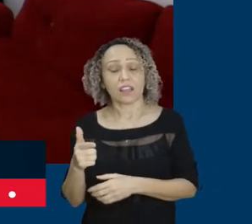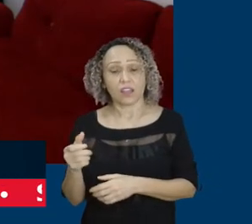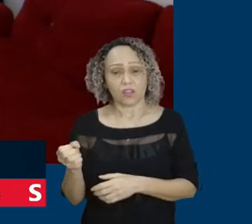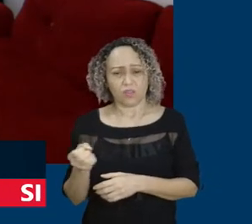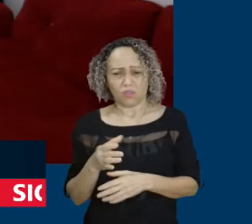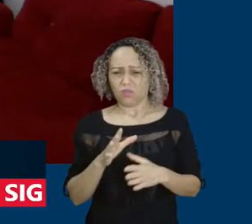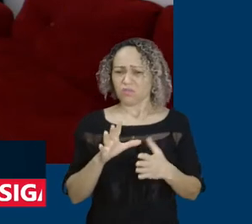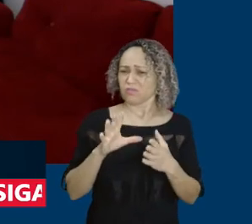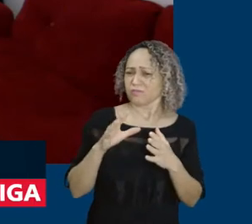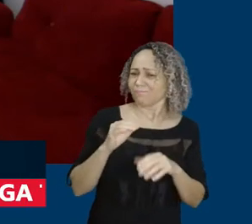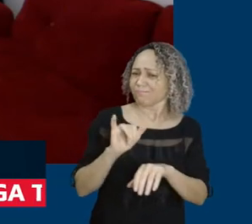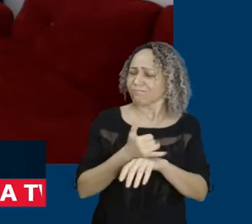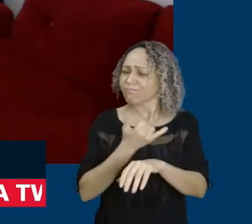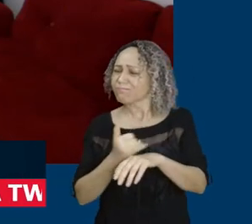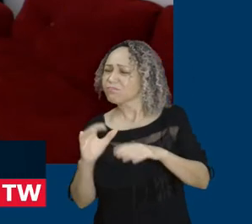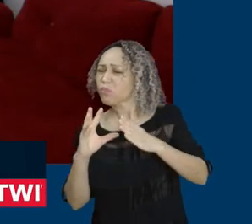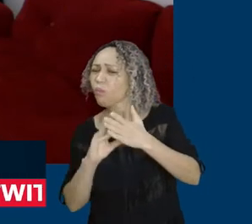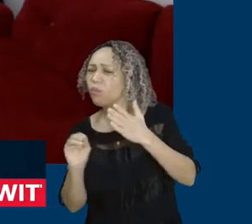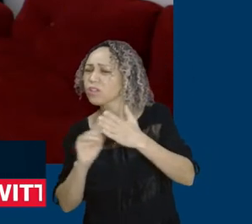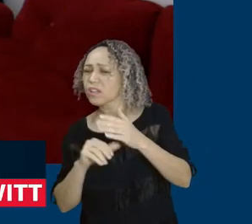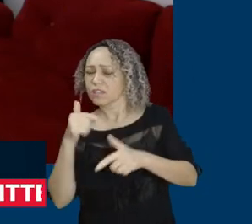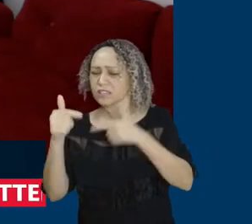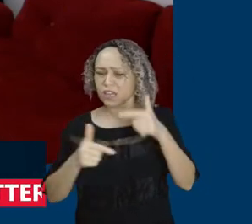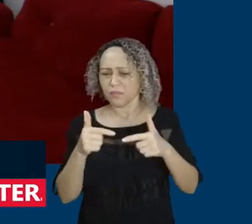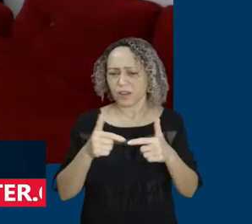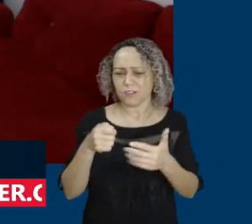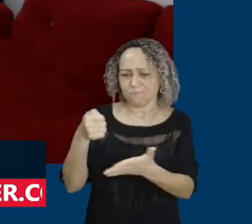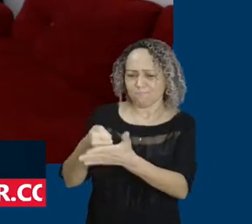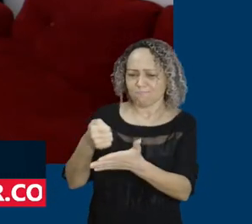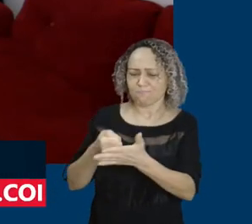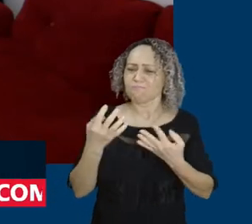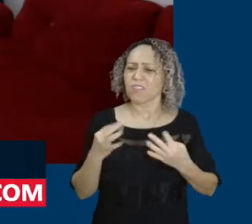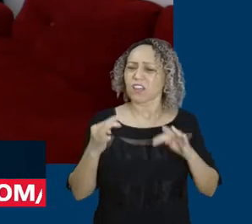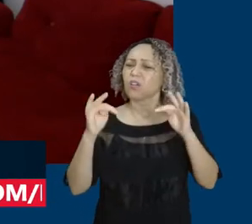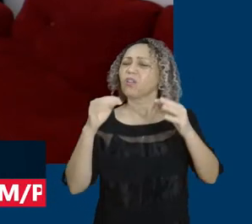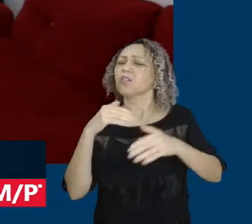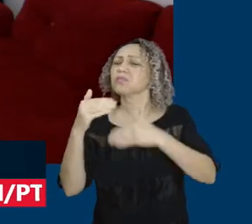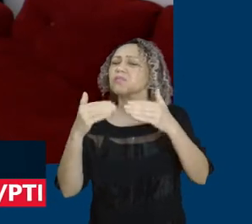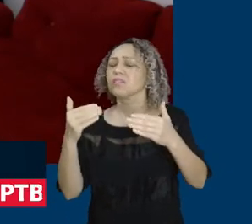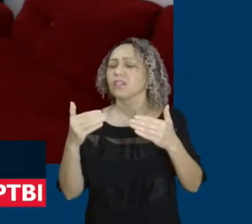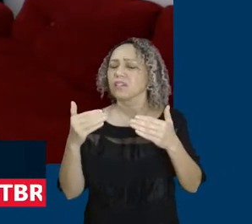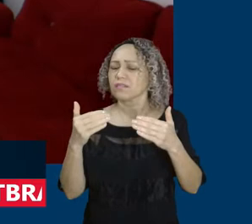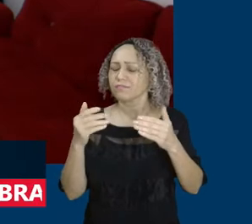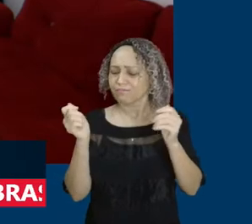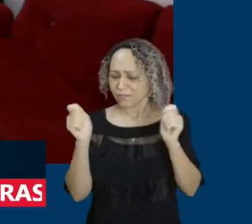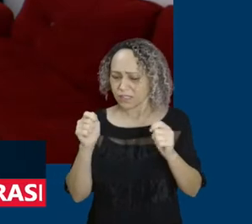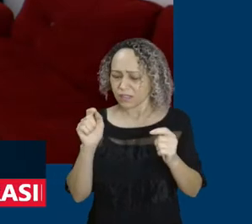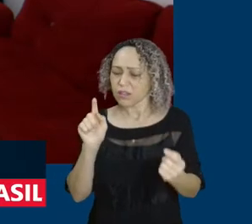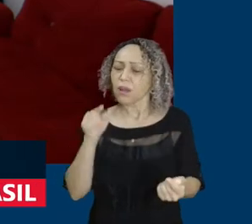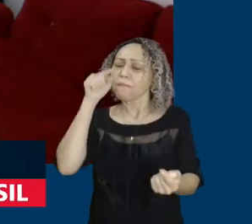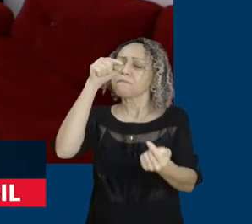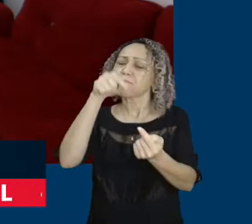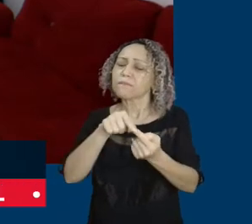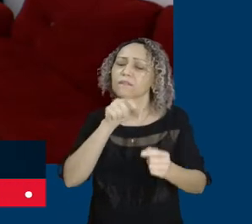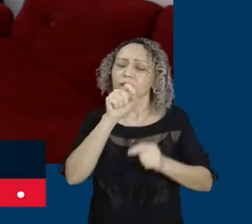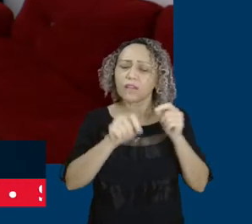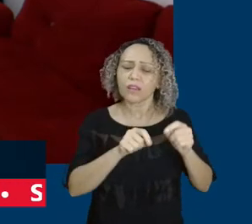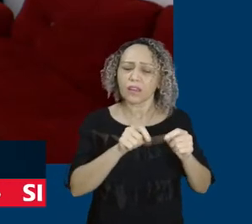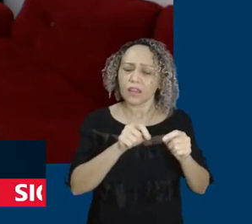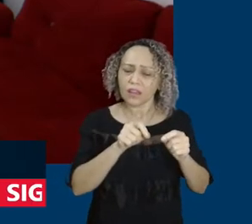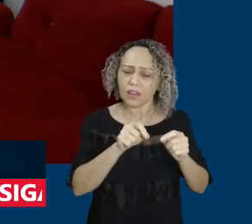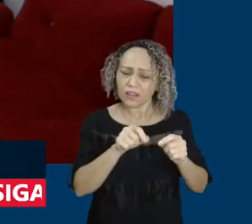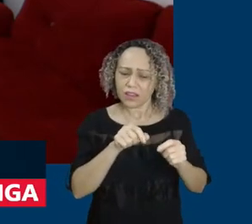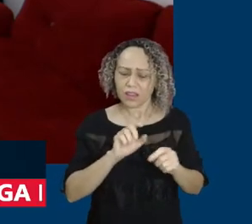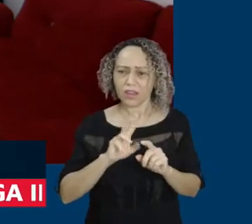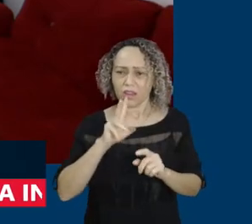e as transformações impostas pelo avanço tecnológico, sem deixar de perder de vista aquele que mais importa, que é a